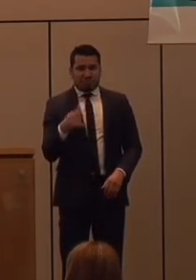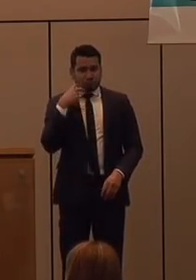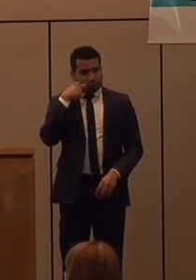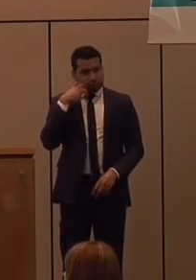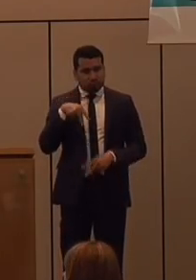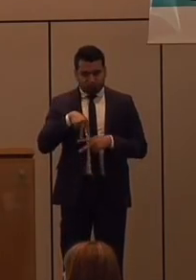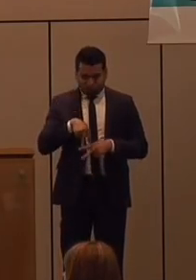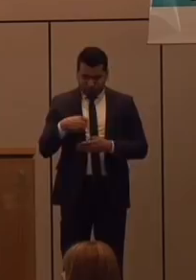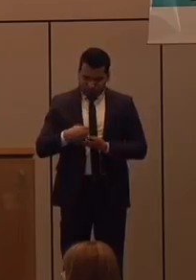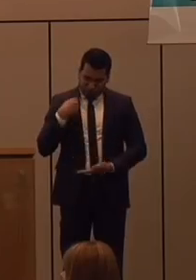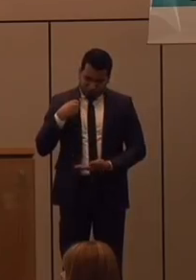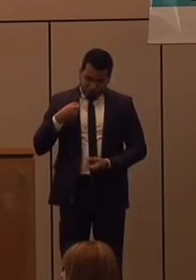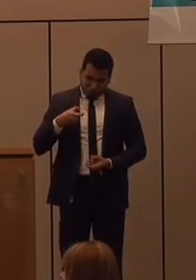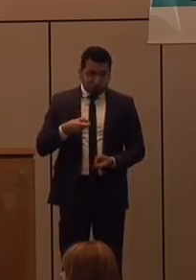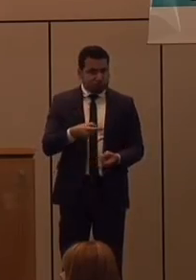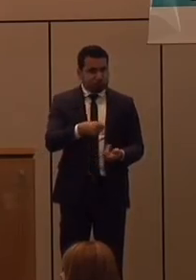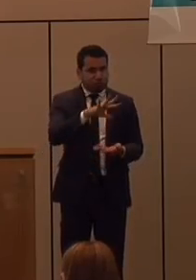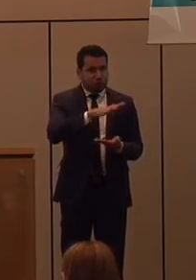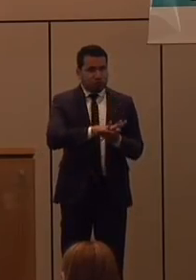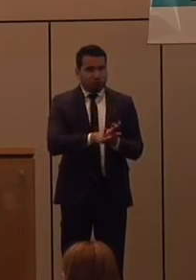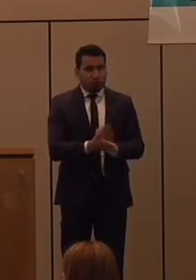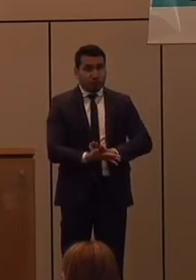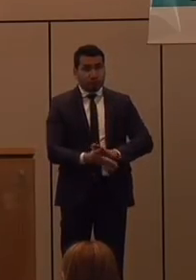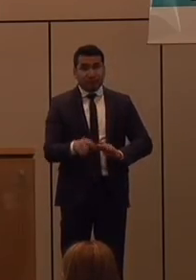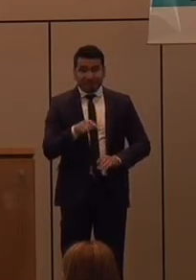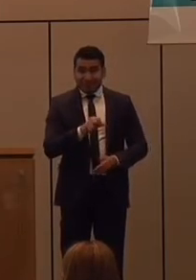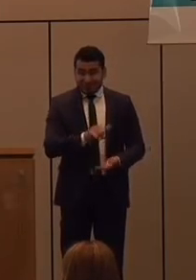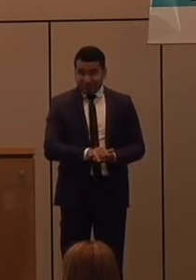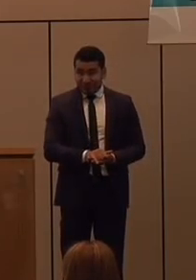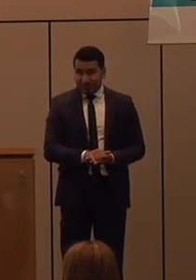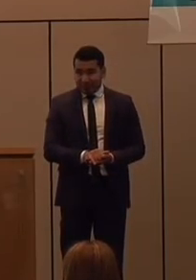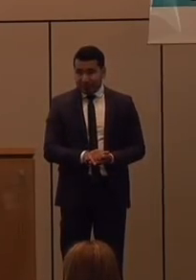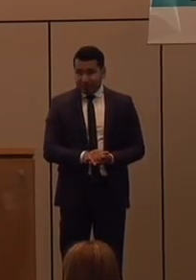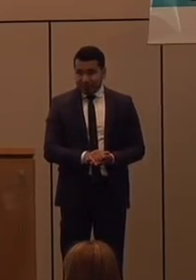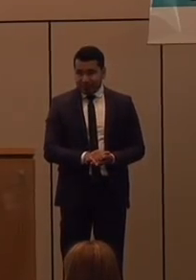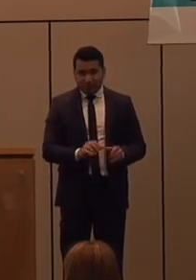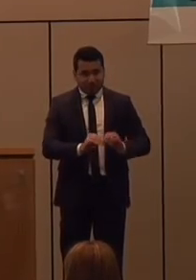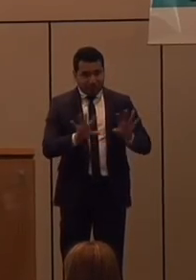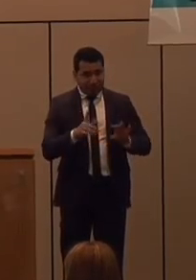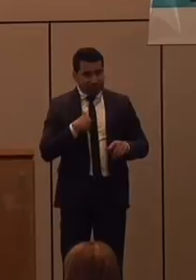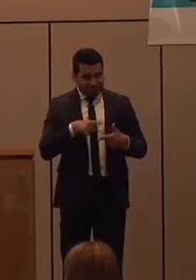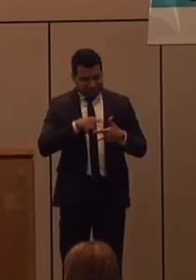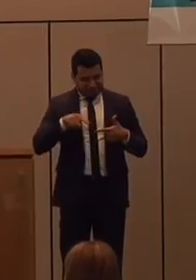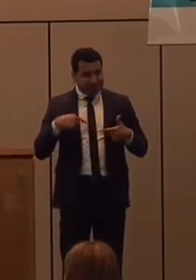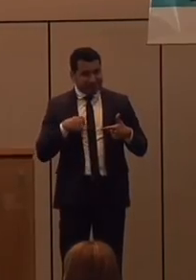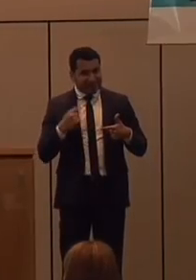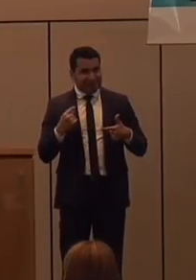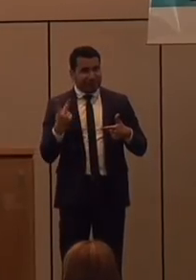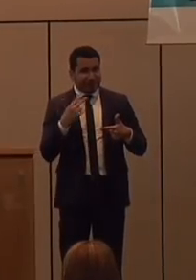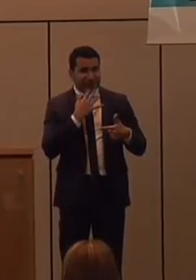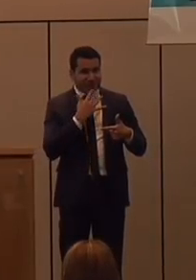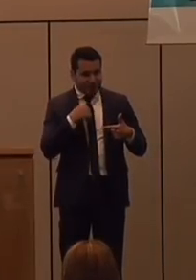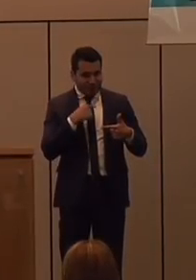recursos de inversión pues esos son los recursos con los que se ejecutan y vamos a pasar en verde que eran los tableros que ellos manejan esa vista mención